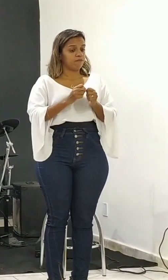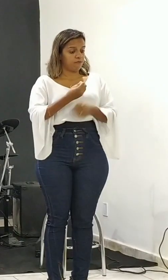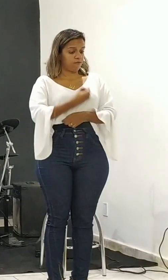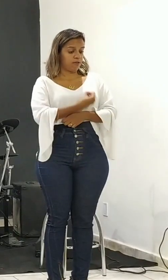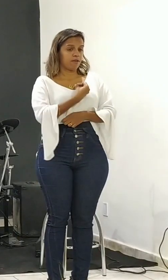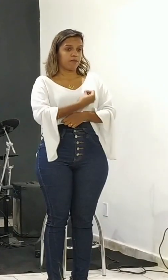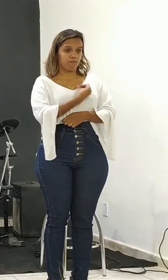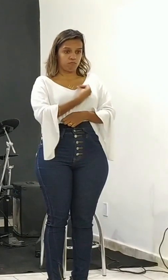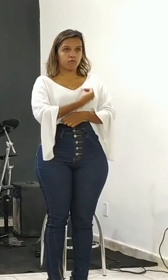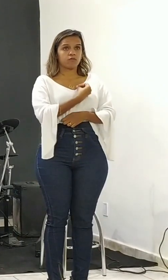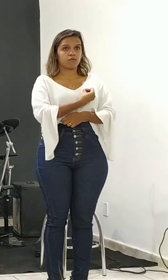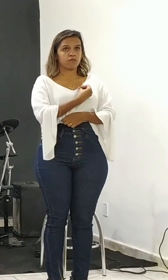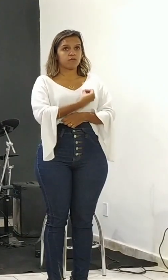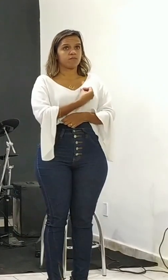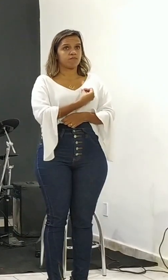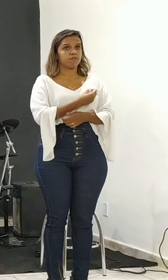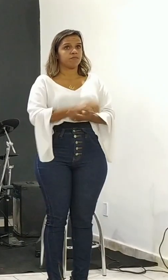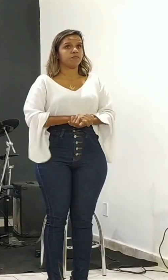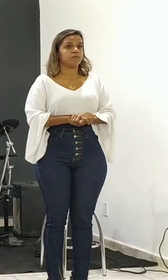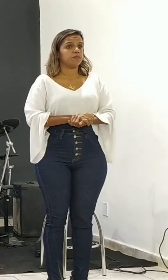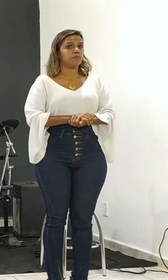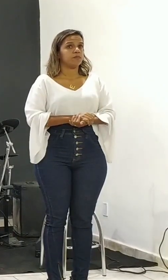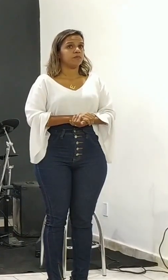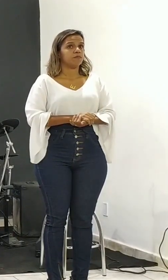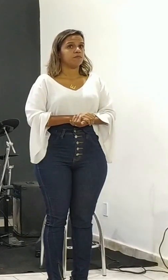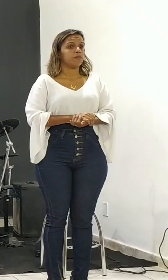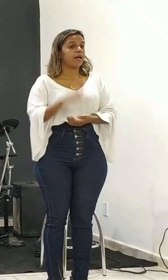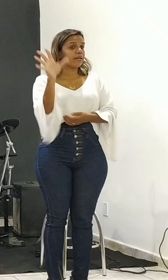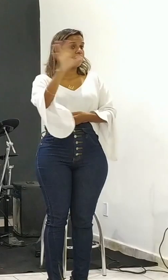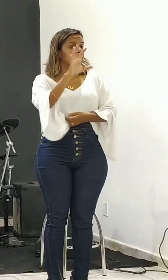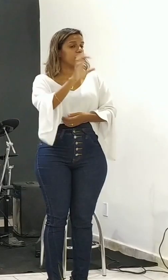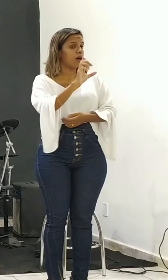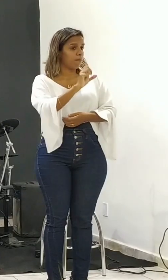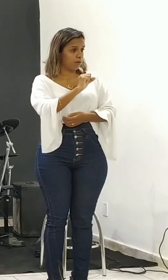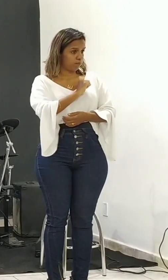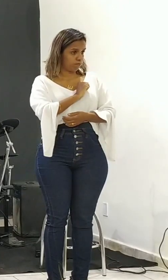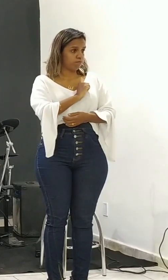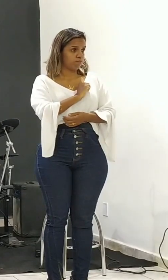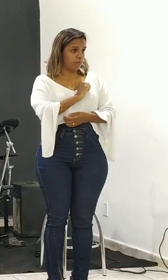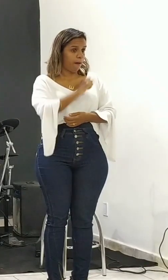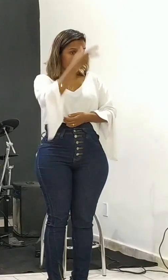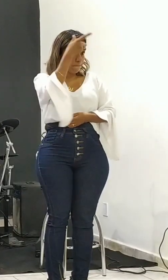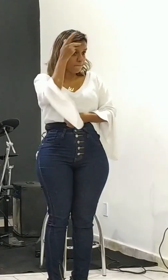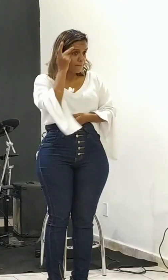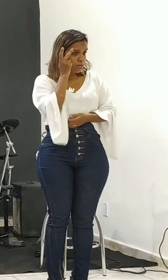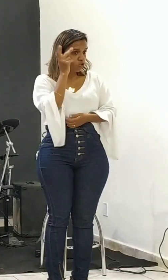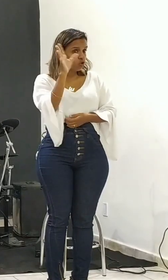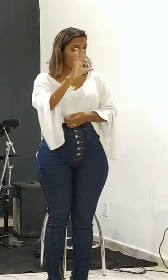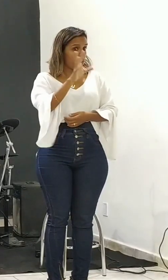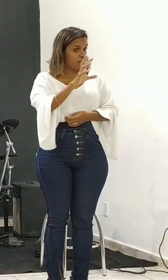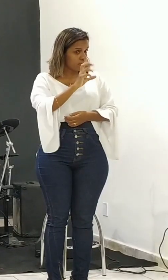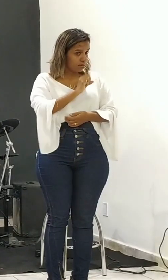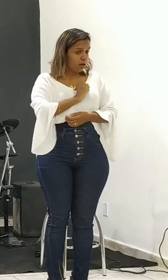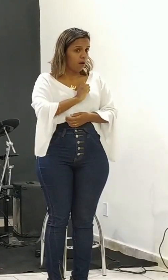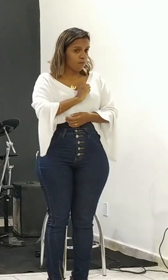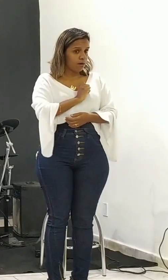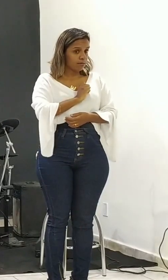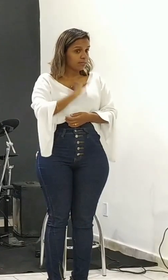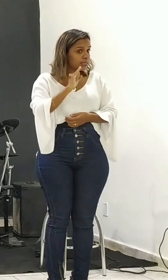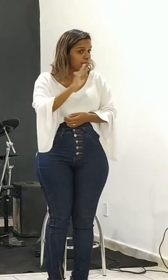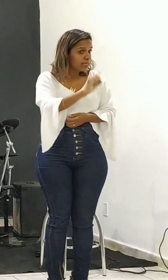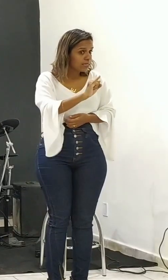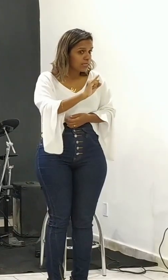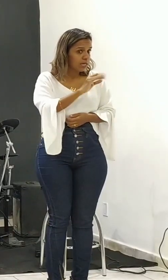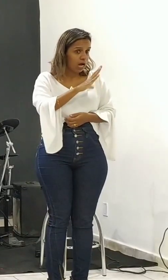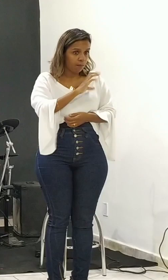morada. Faremos nele quem? Aquele que ama, né? Se alguém me ama,